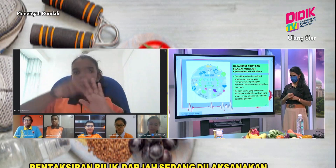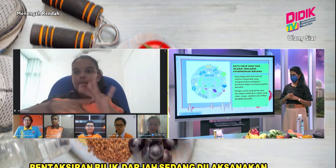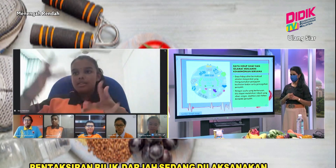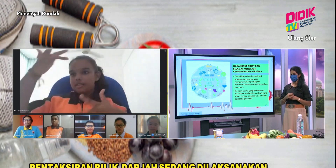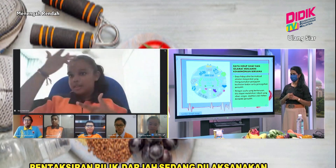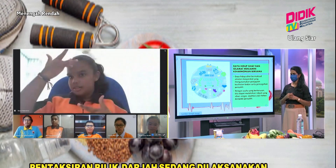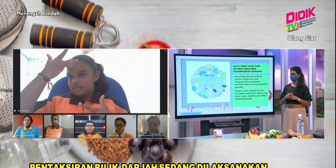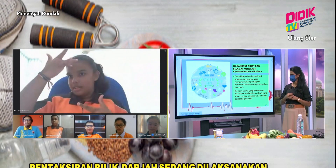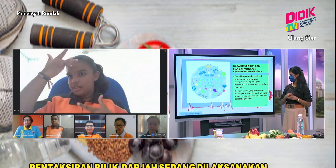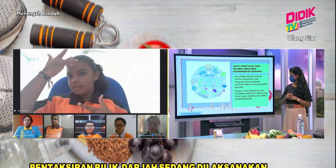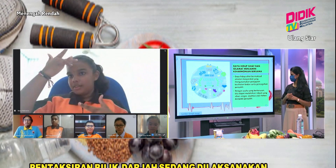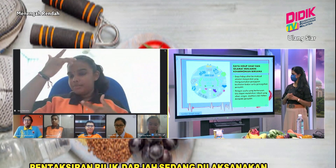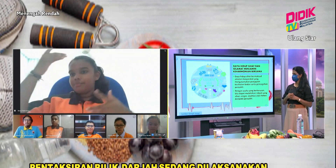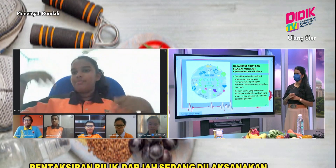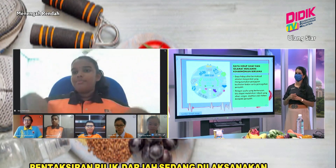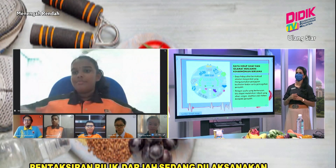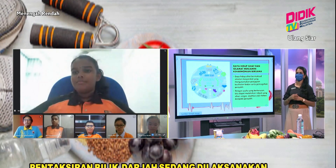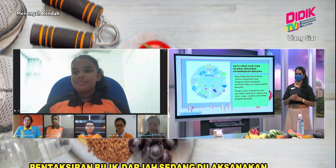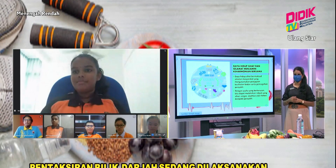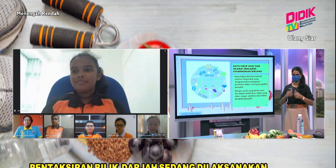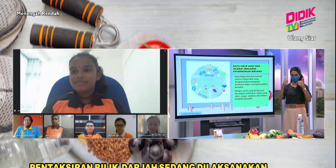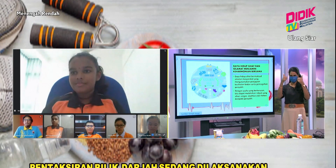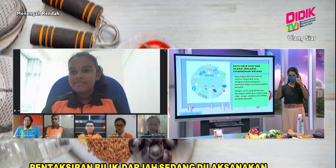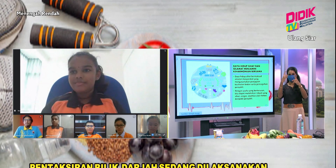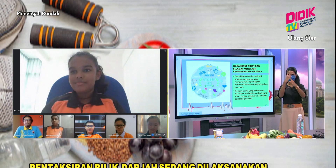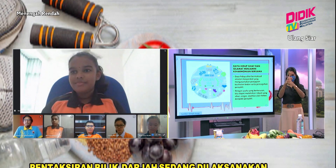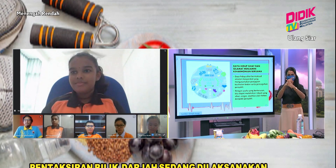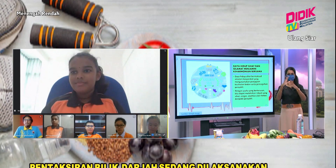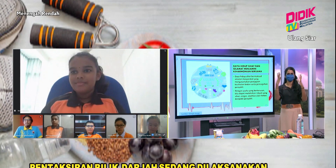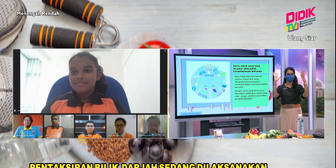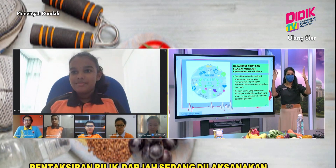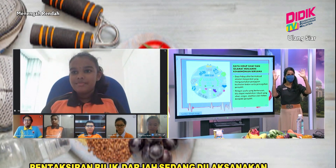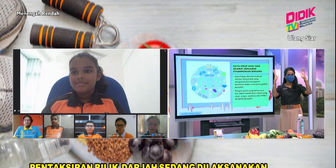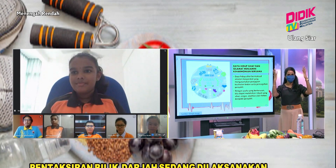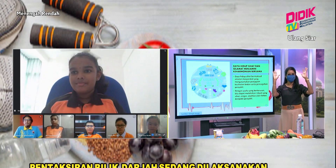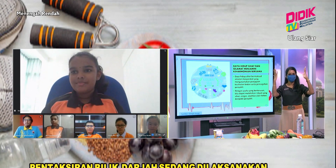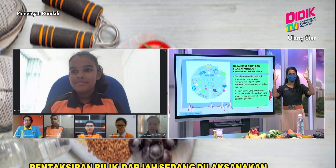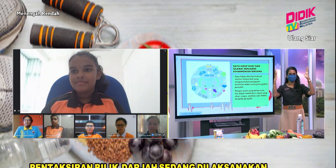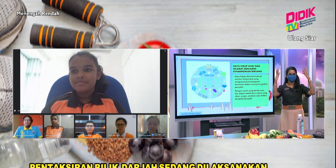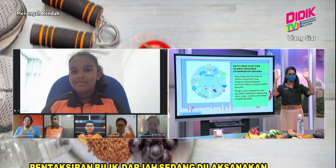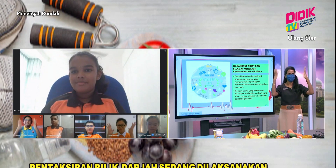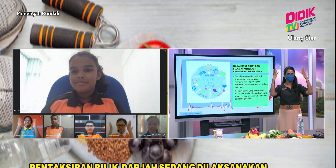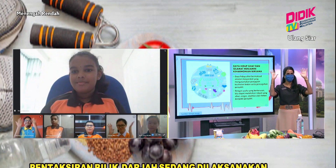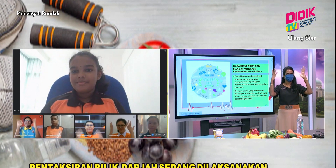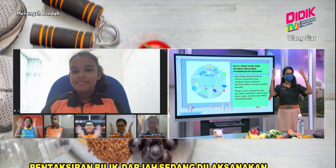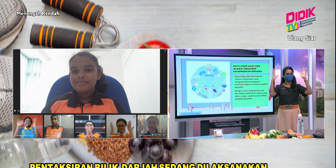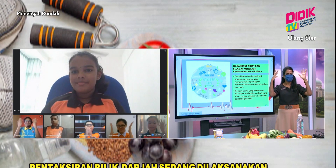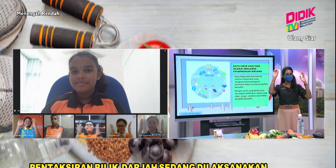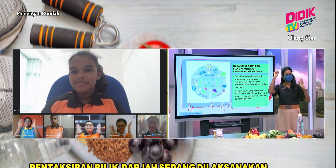badan serta pencegahan penyakit. Okey, betul. Tepukan untuk Shreya. Aha,